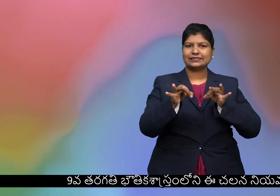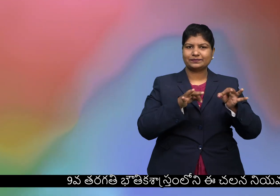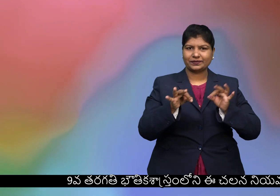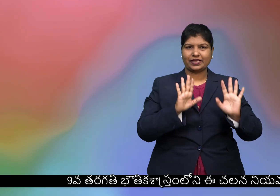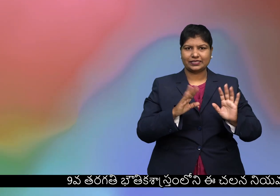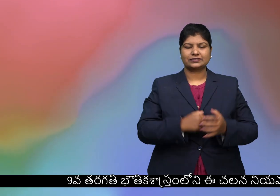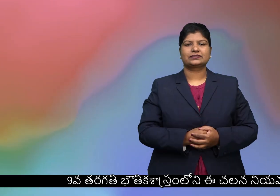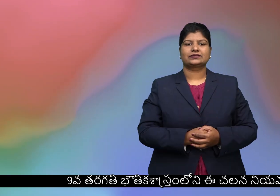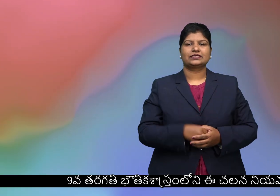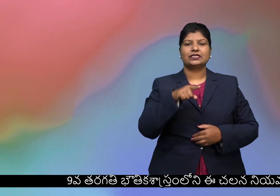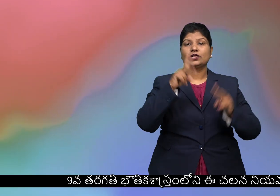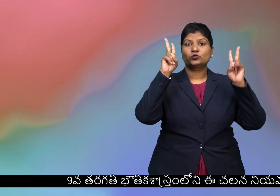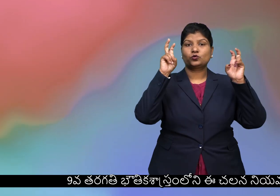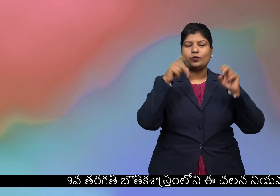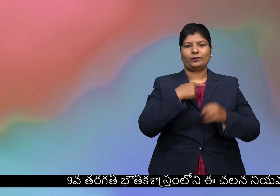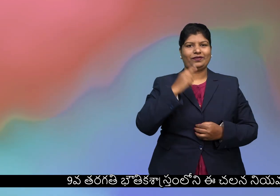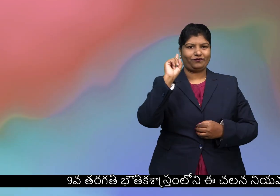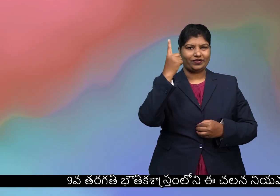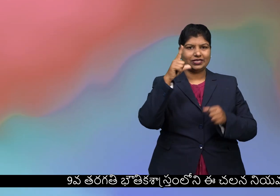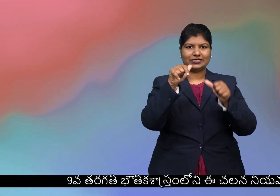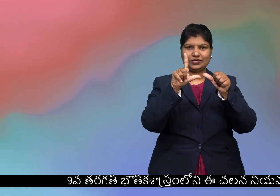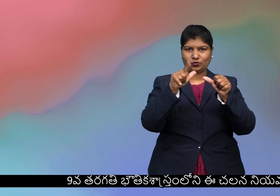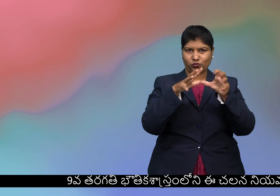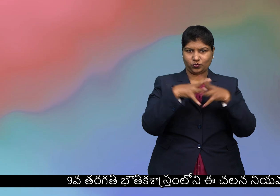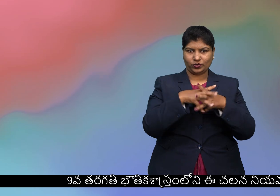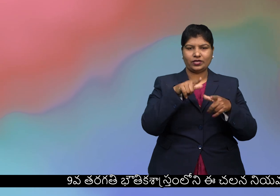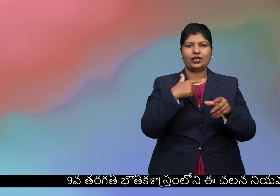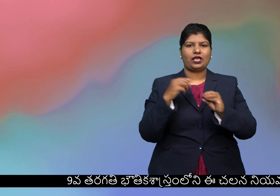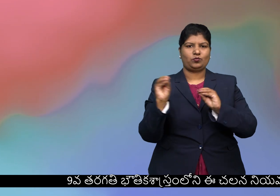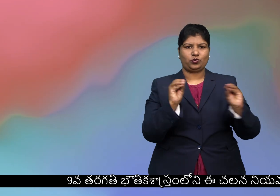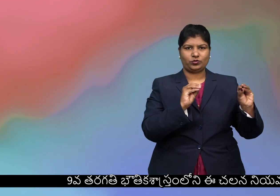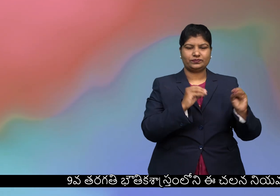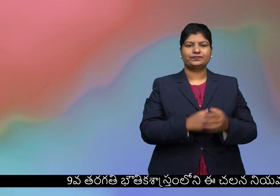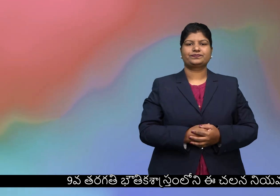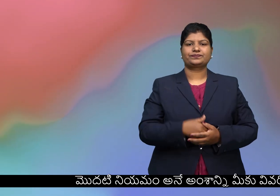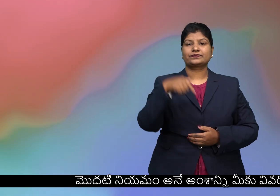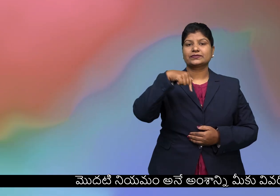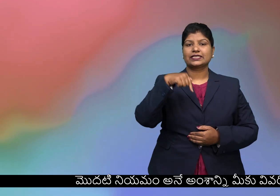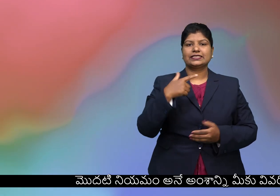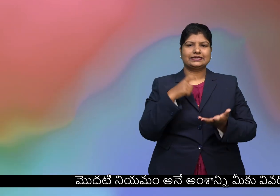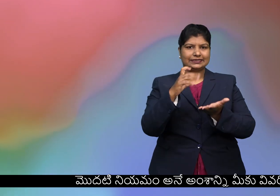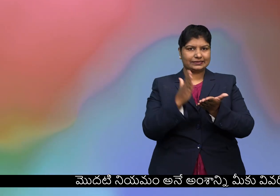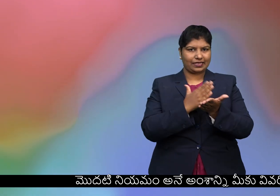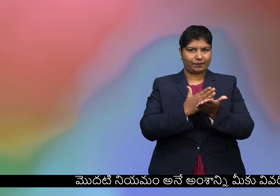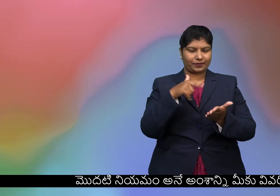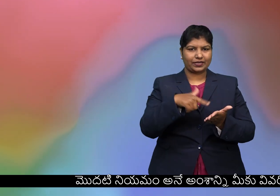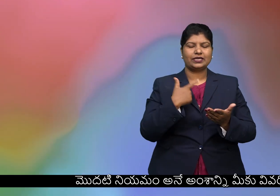9వ తరగతి భౌతిక శాస్త్రంలోని ఈ చలన నియమంలోని మొదటి చలన నియమం అనే